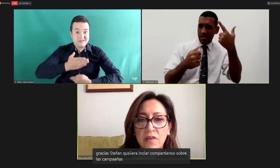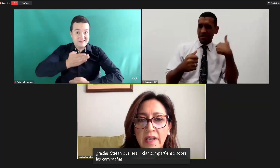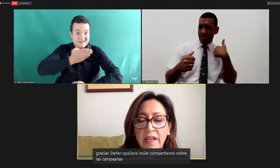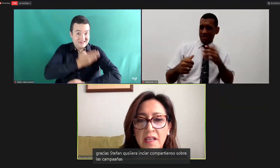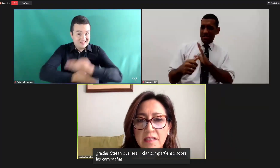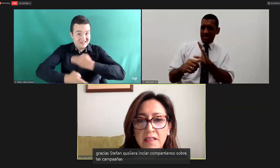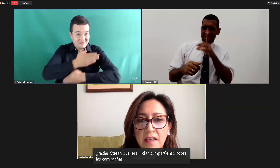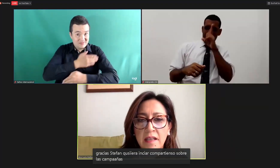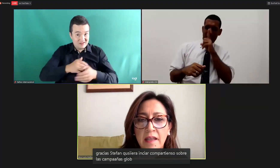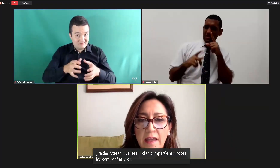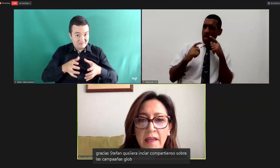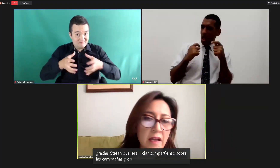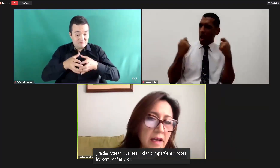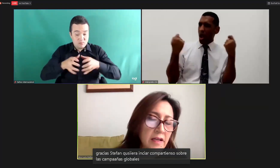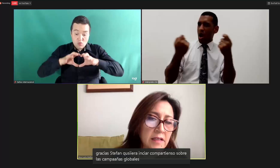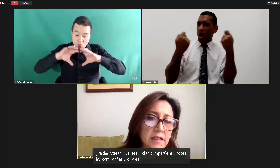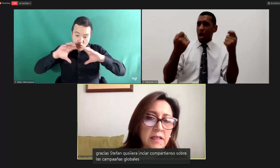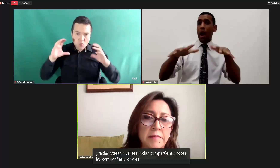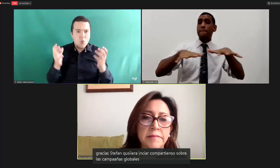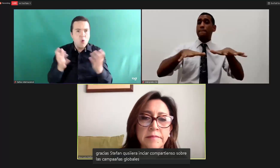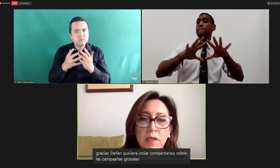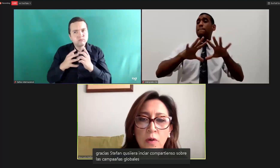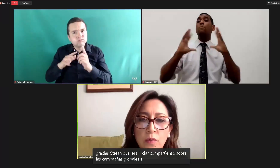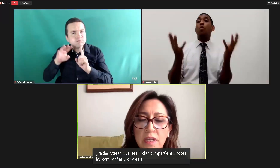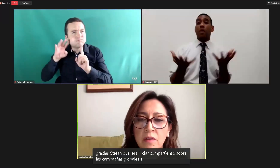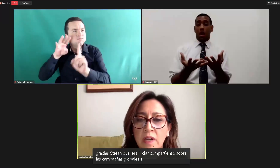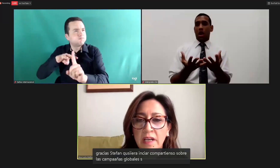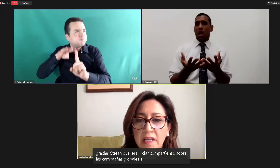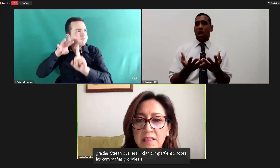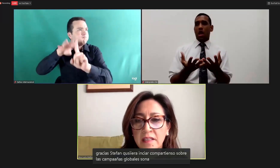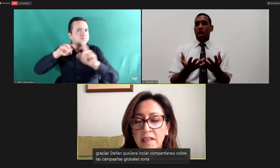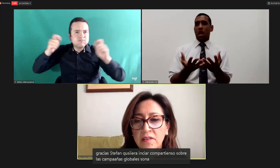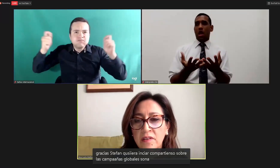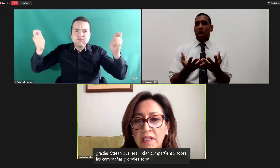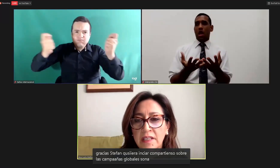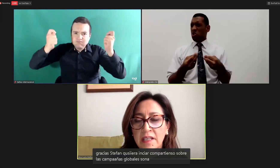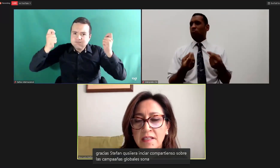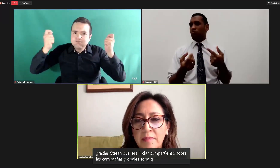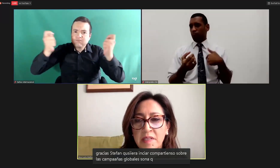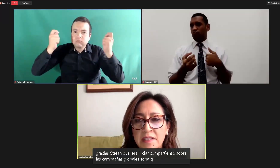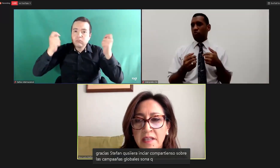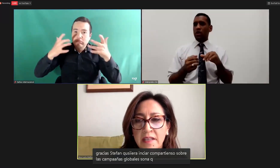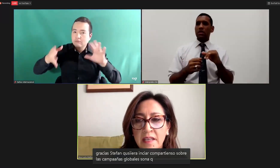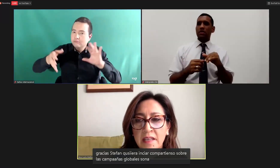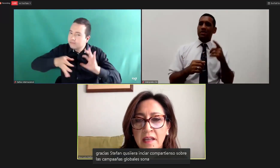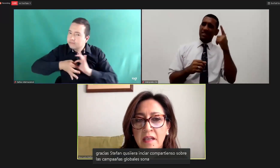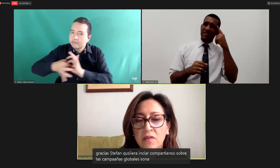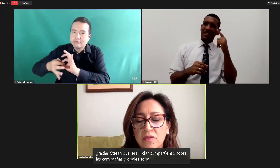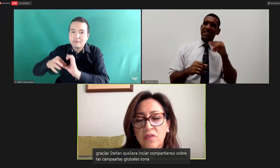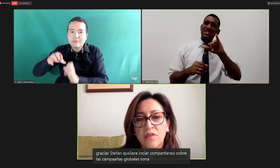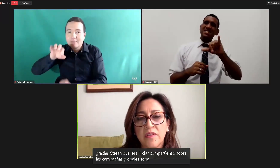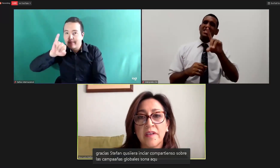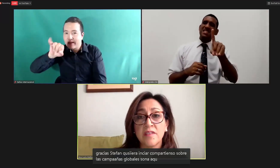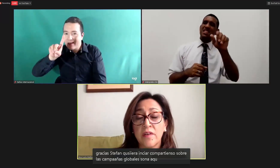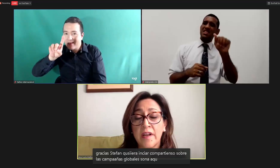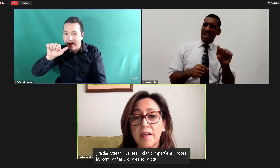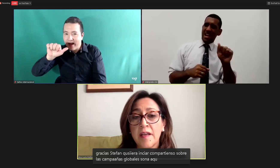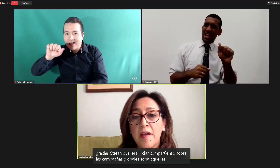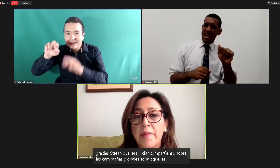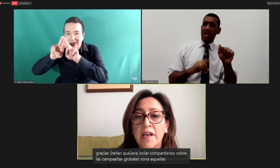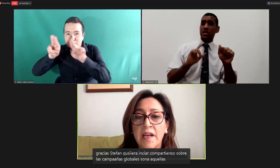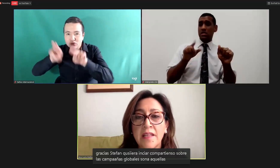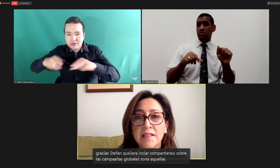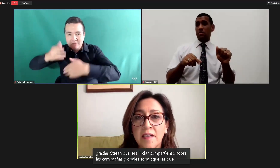realizando, y son aquellas que han unido a la Alianza Internacional de la Discapacidad, IDA, y el Consorcio